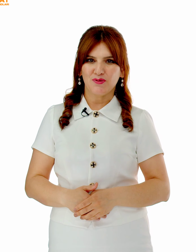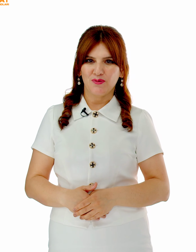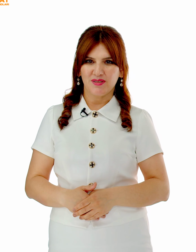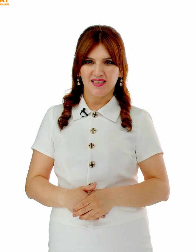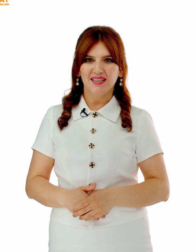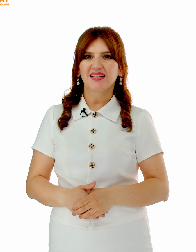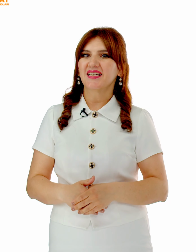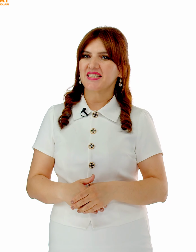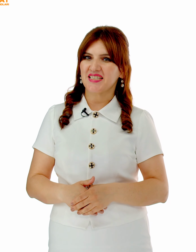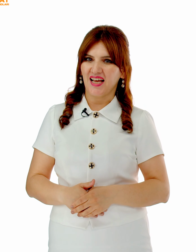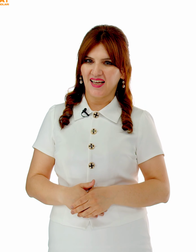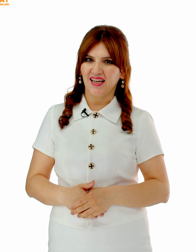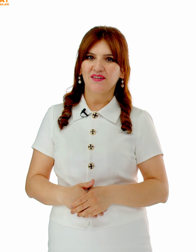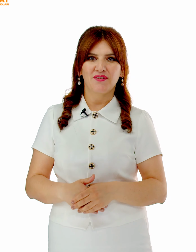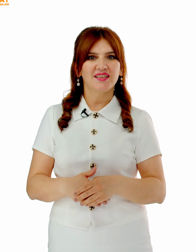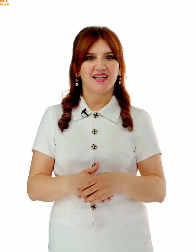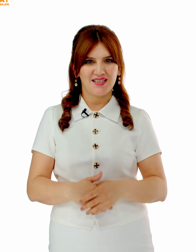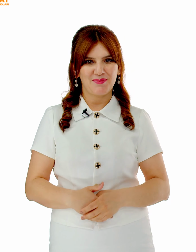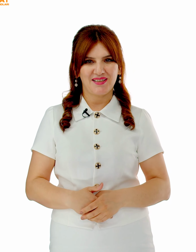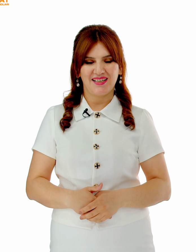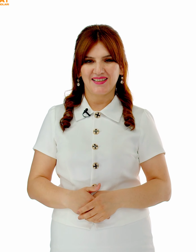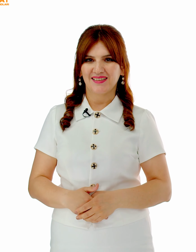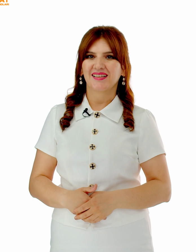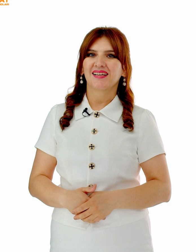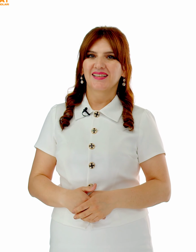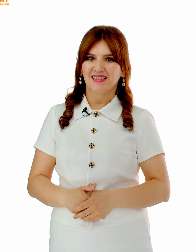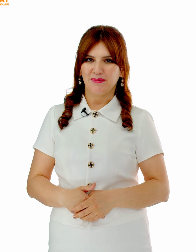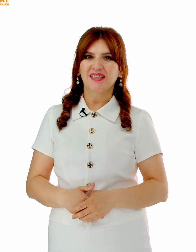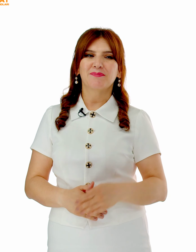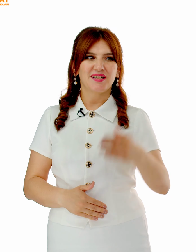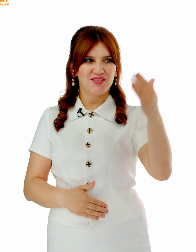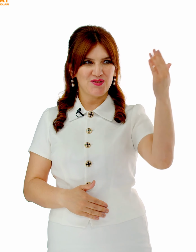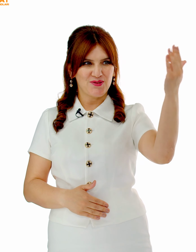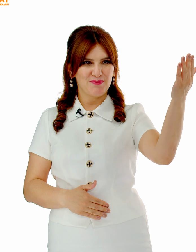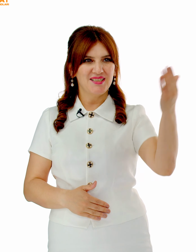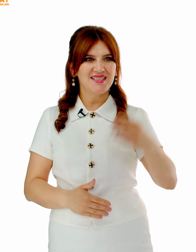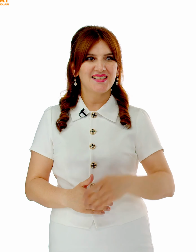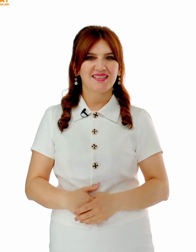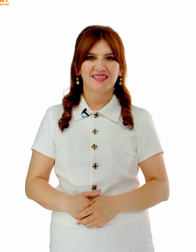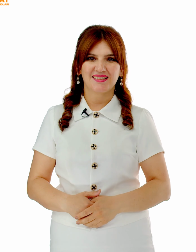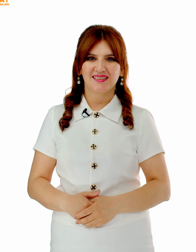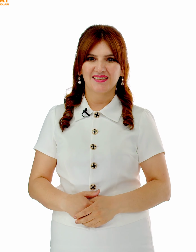Mavzuyimiz shahar va transportlar. Demak, birinchi so'zimiz